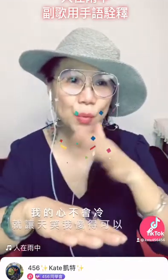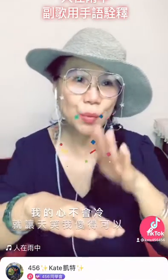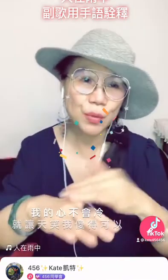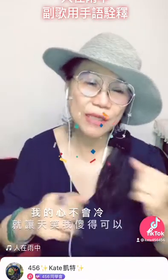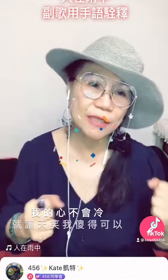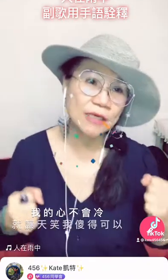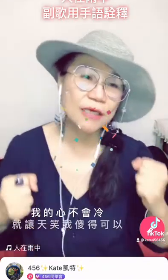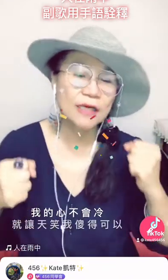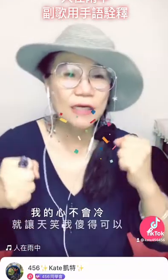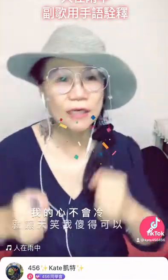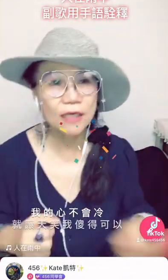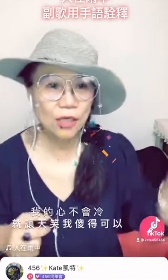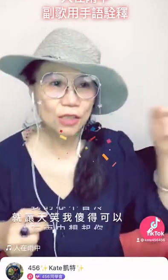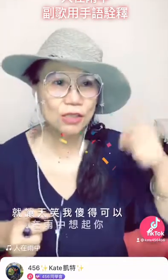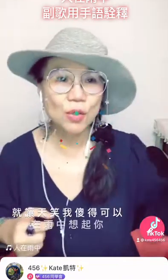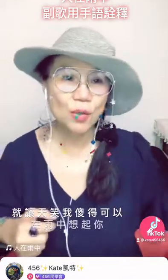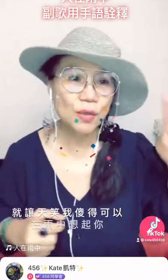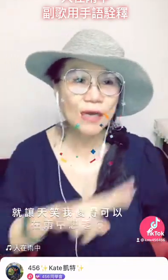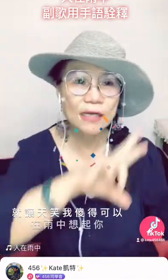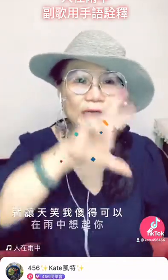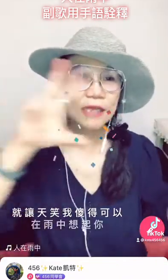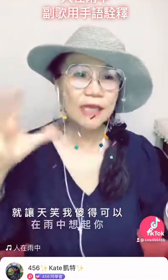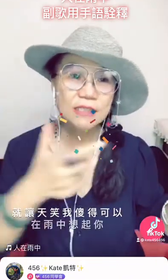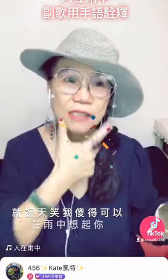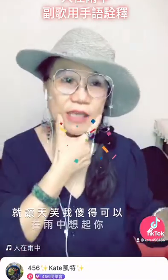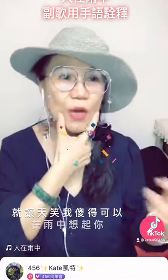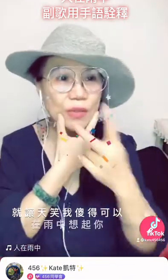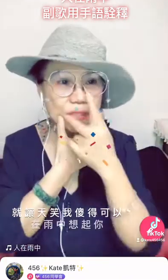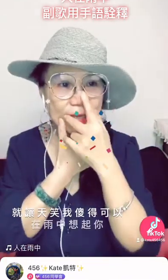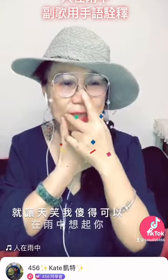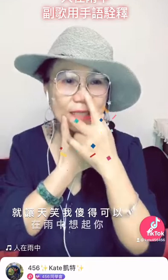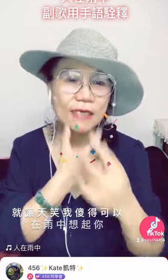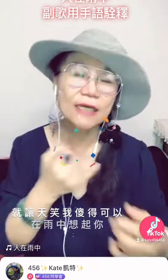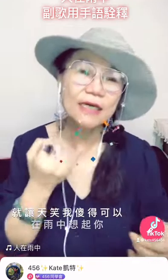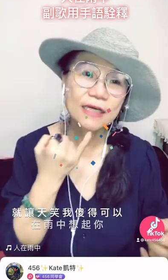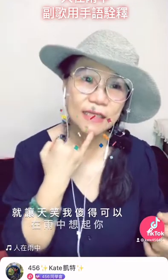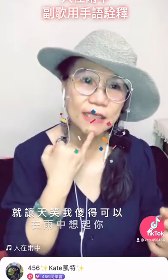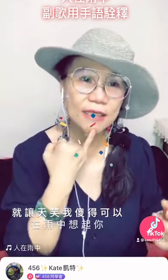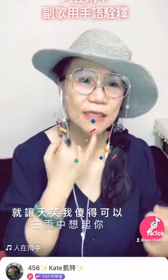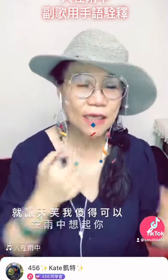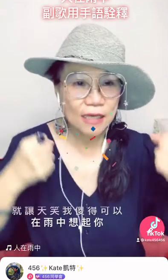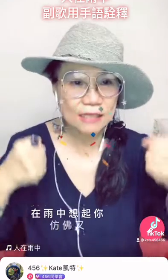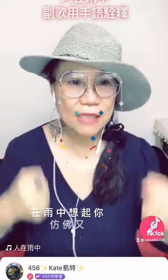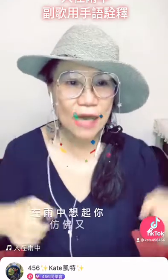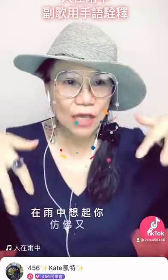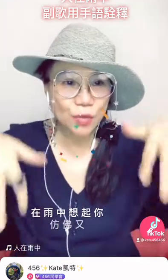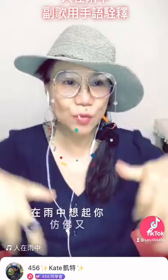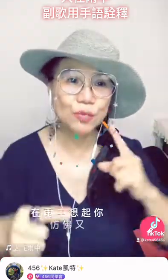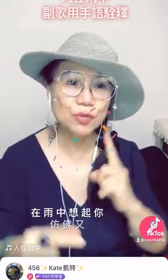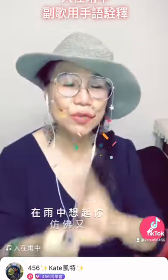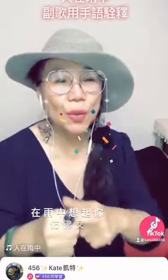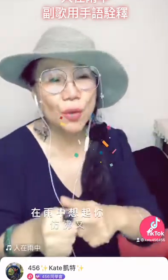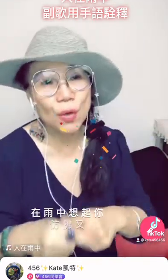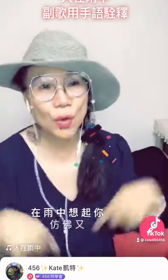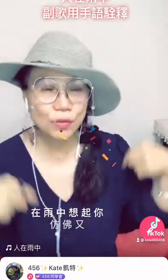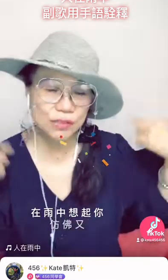会等，就让天下我找个你，在雨中